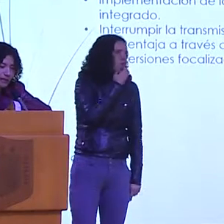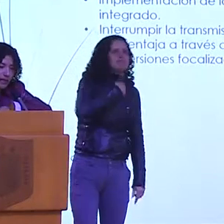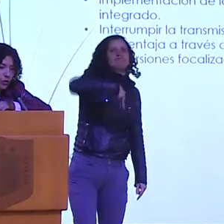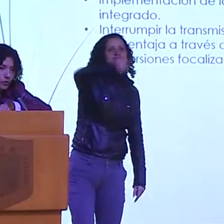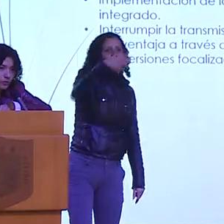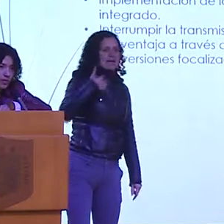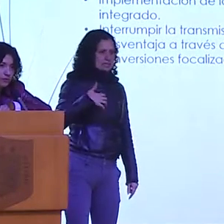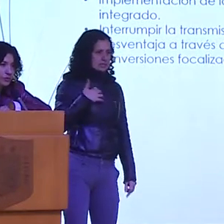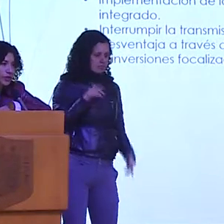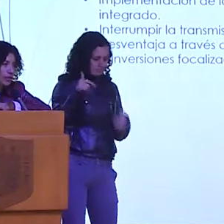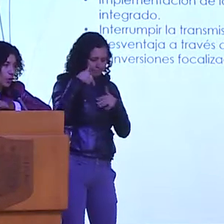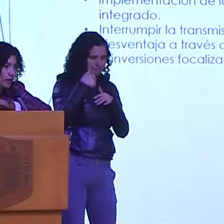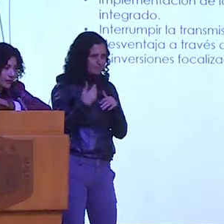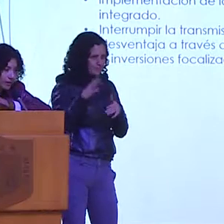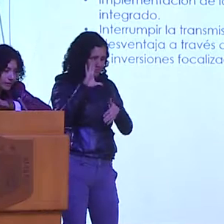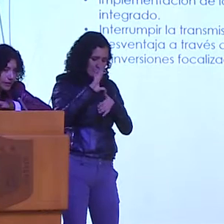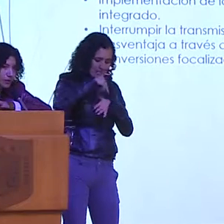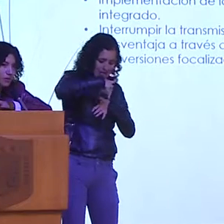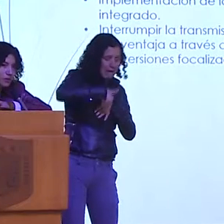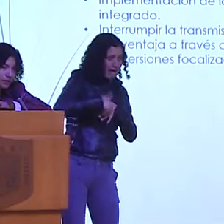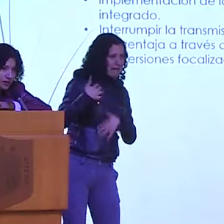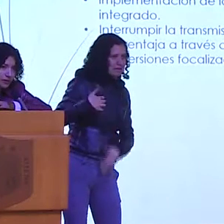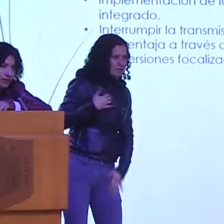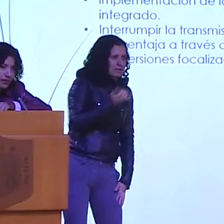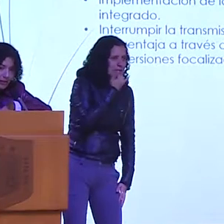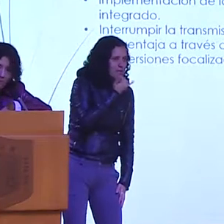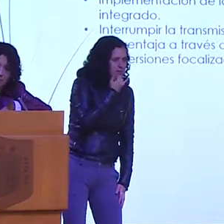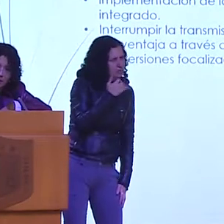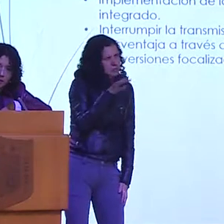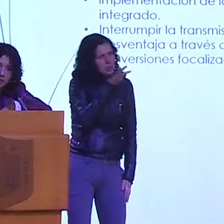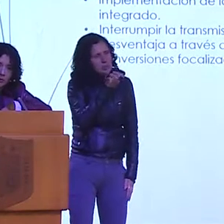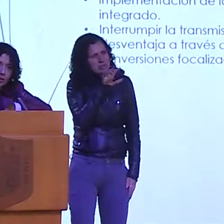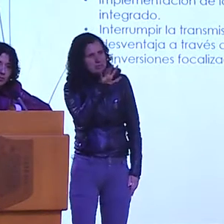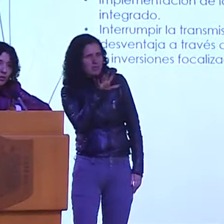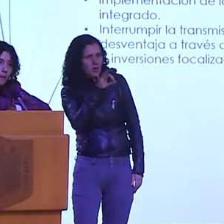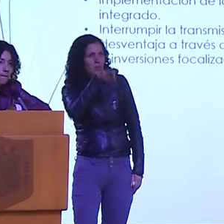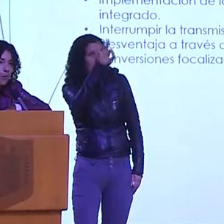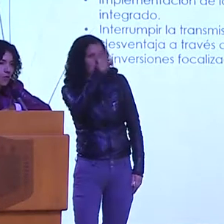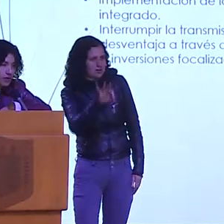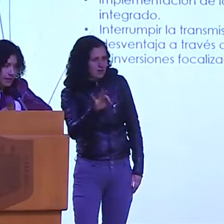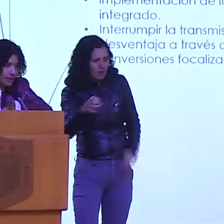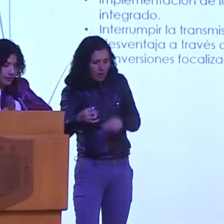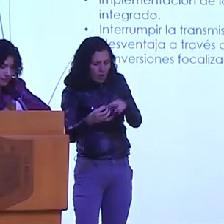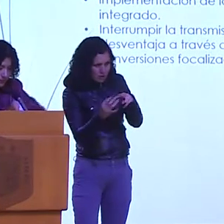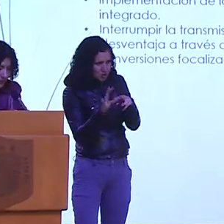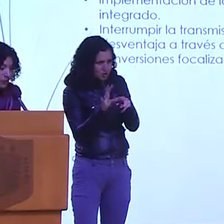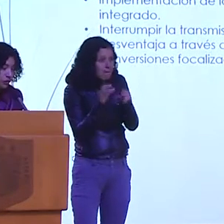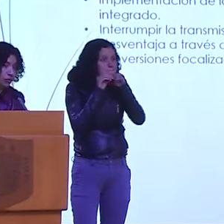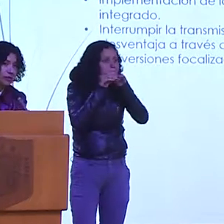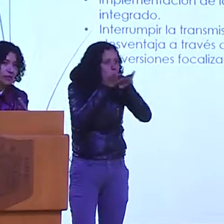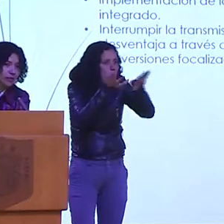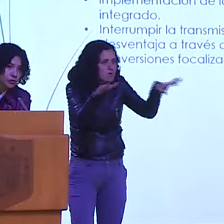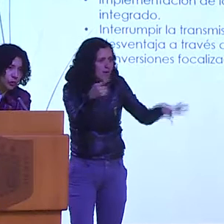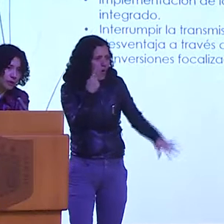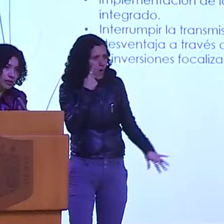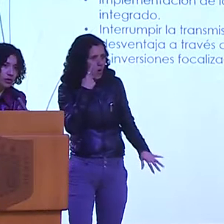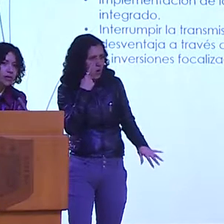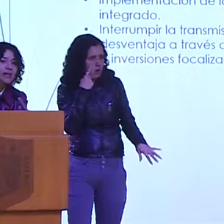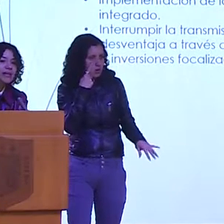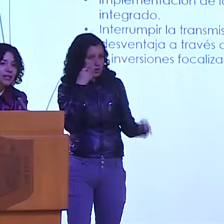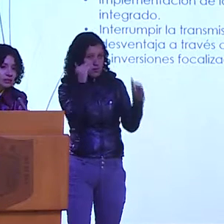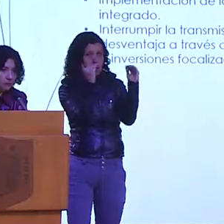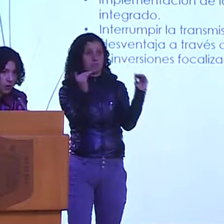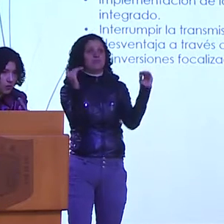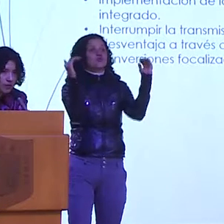y encontramos que el 95% de la educación pública, perdón, es